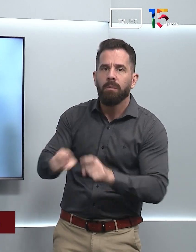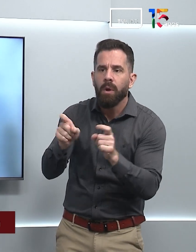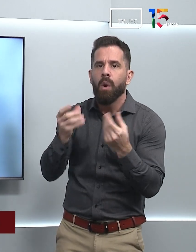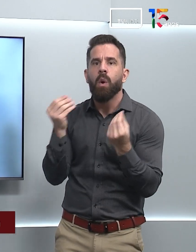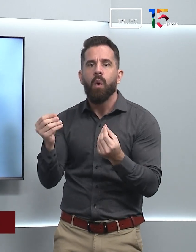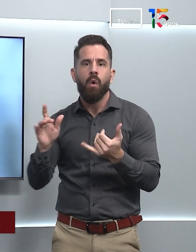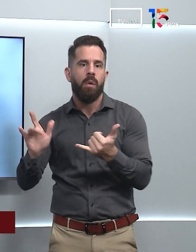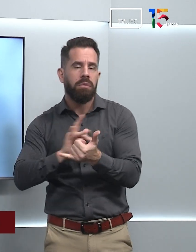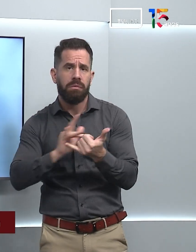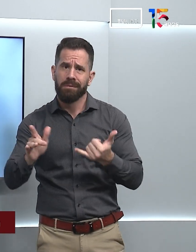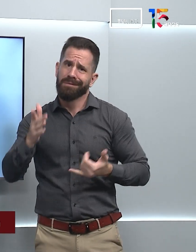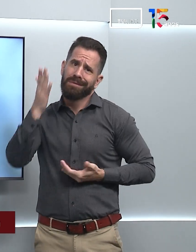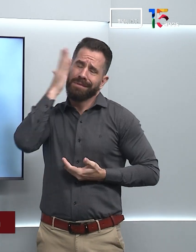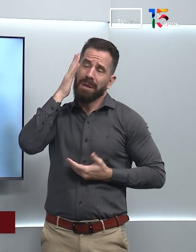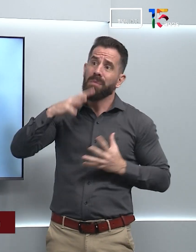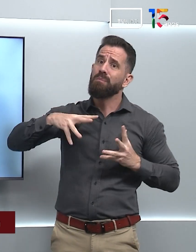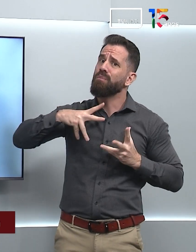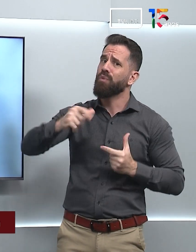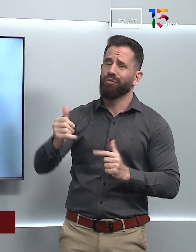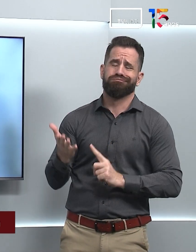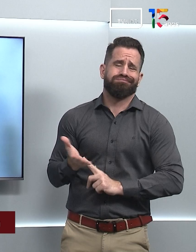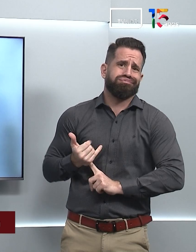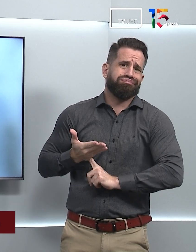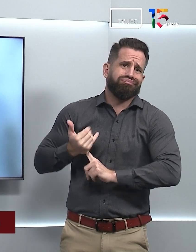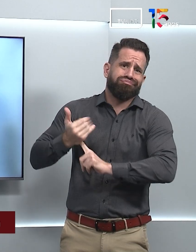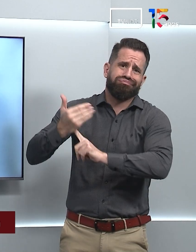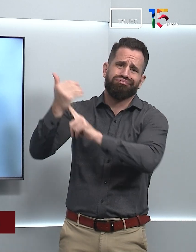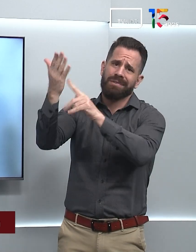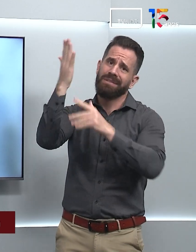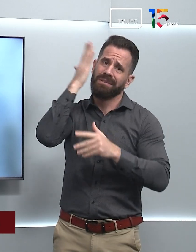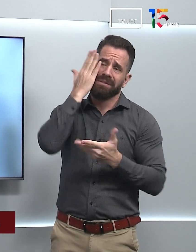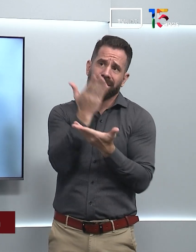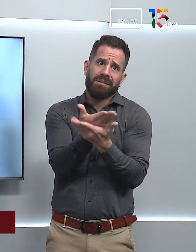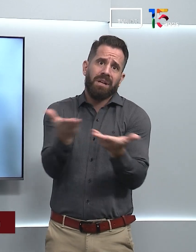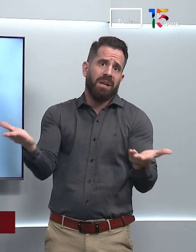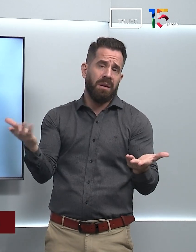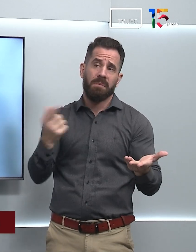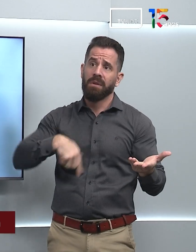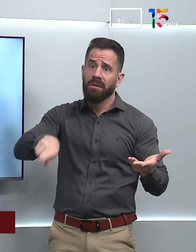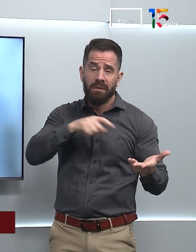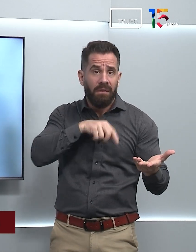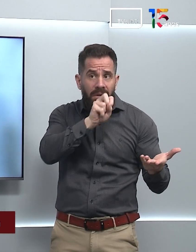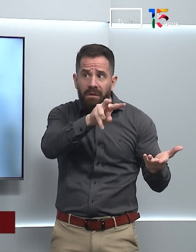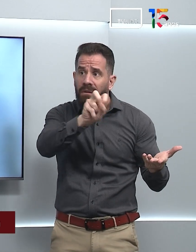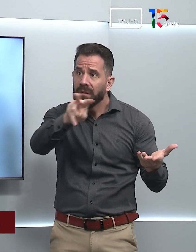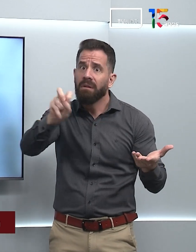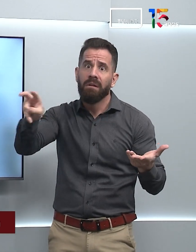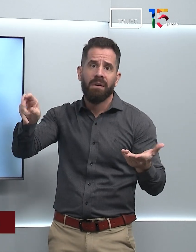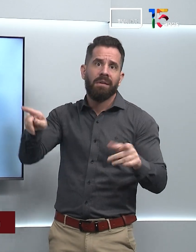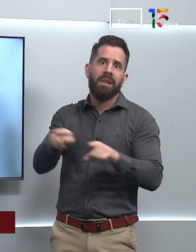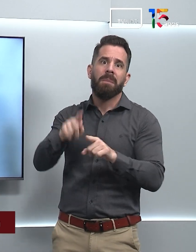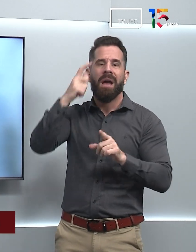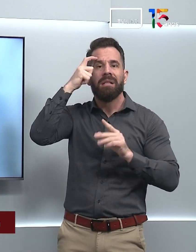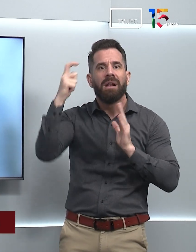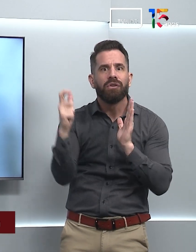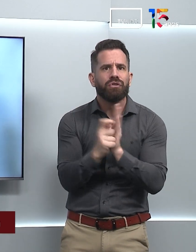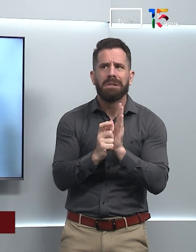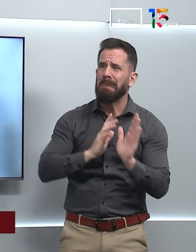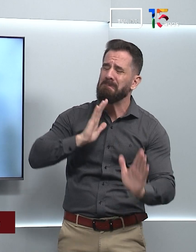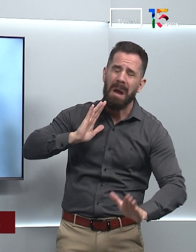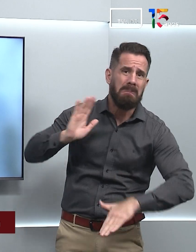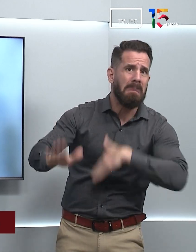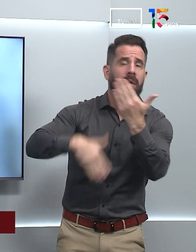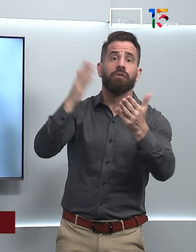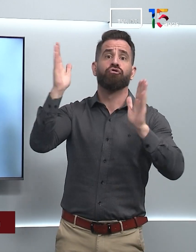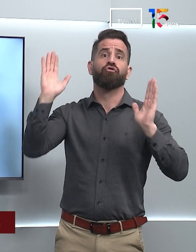nosso mundo está tecnológico, a tendência, principalmente pelo que a gente vem vivenciando com o avanço da inteligência artificial, é que